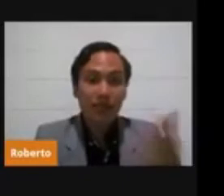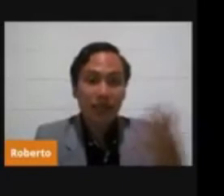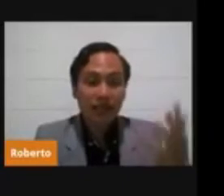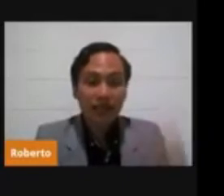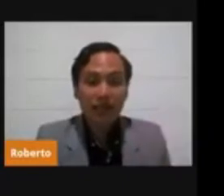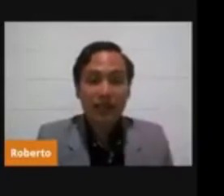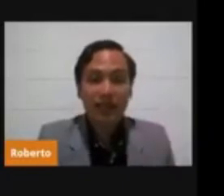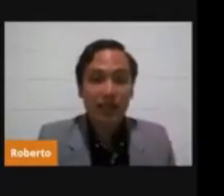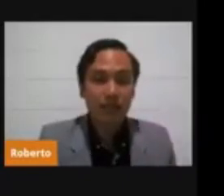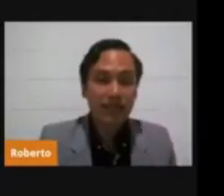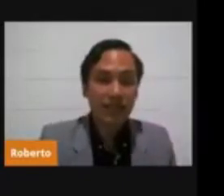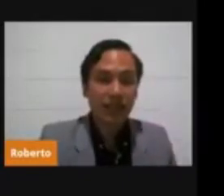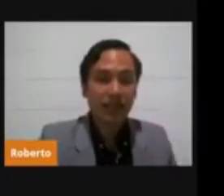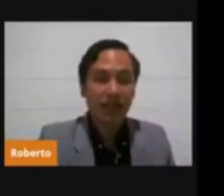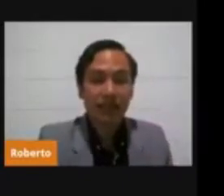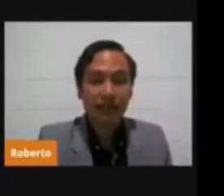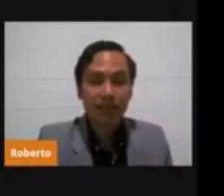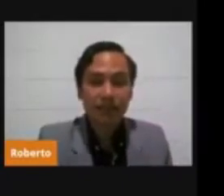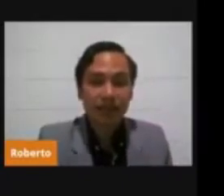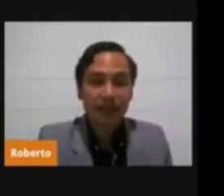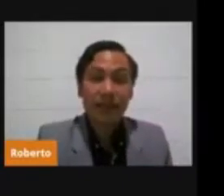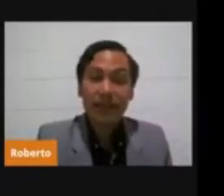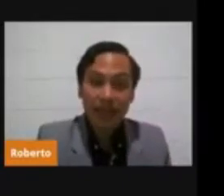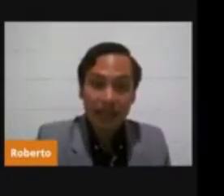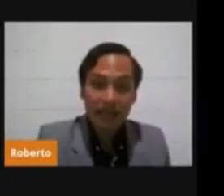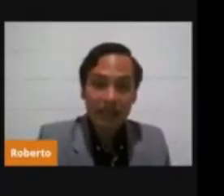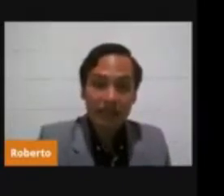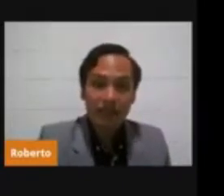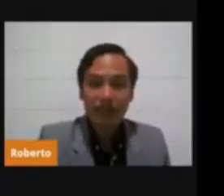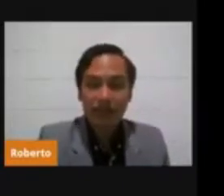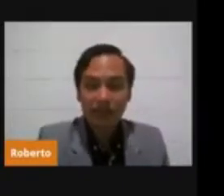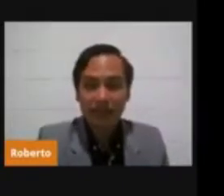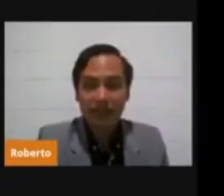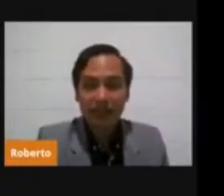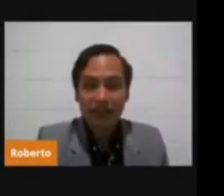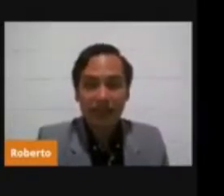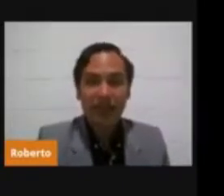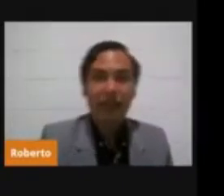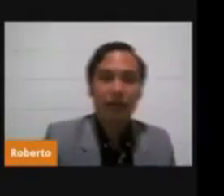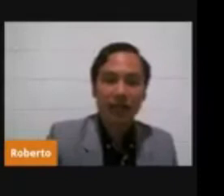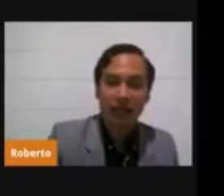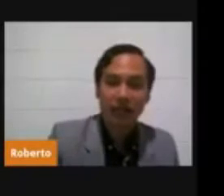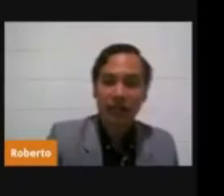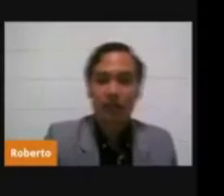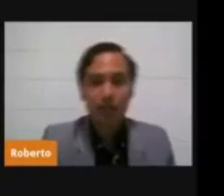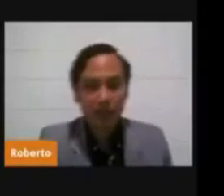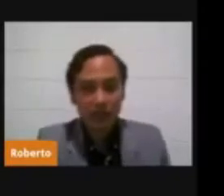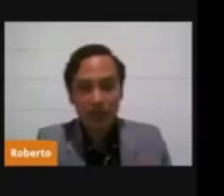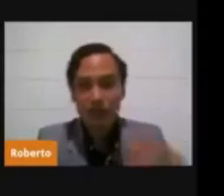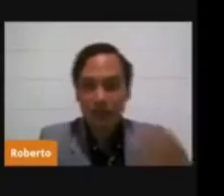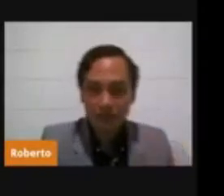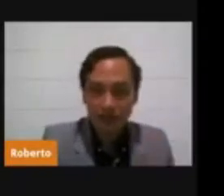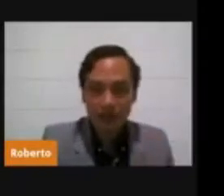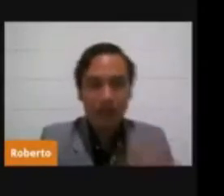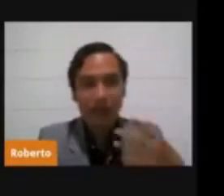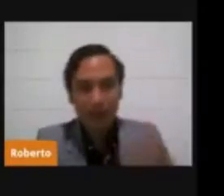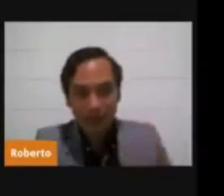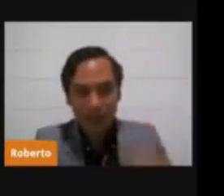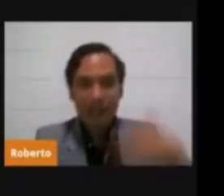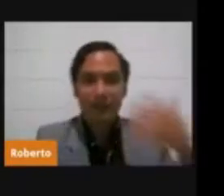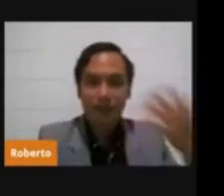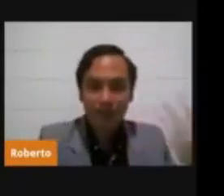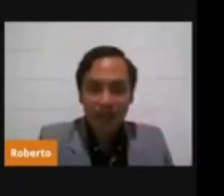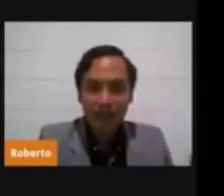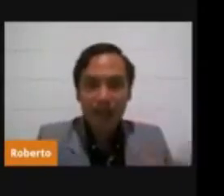además, otras características pueden ser en habilidades. Hay personas que tienen habilidades para la computación, para los idiomas,